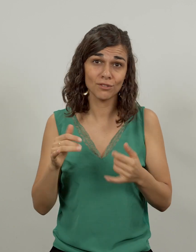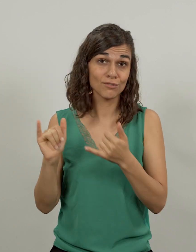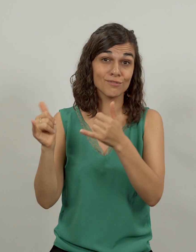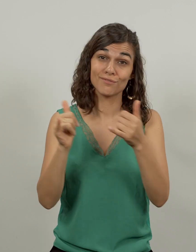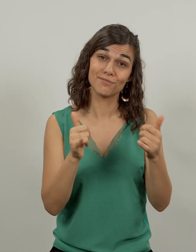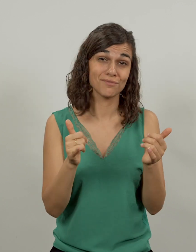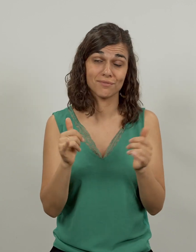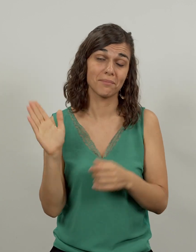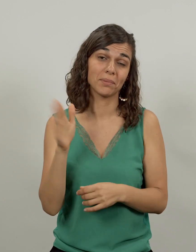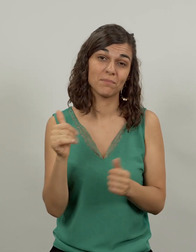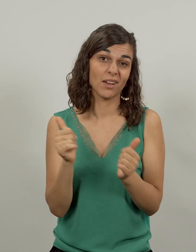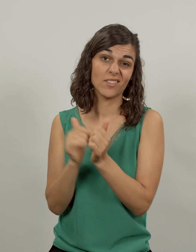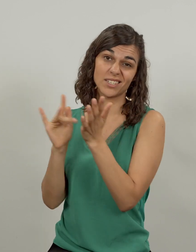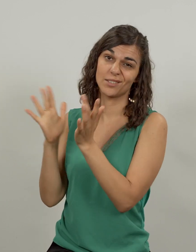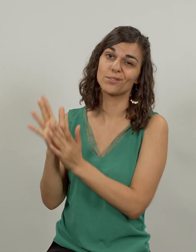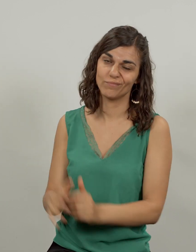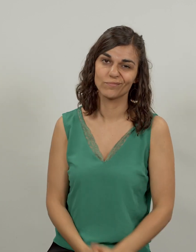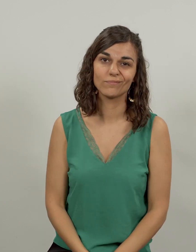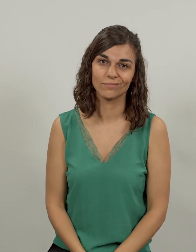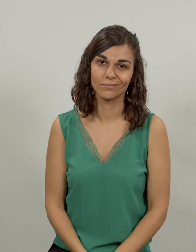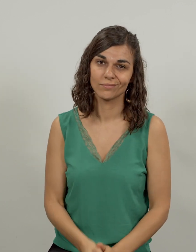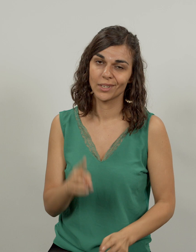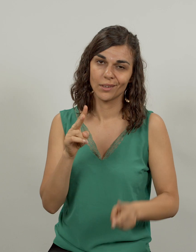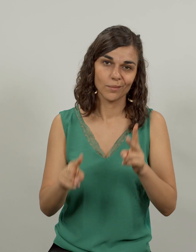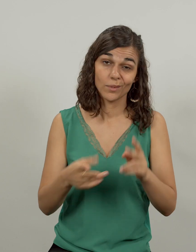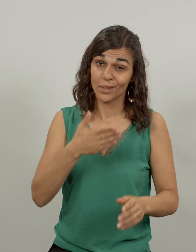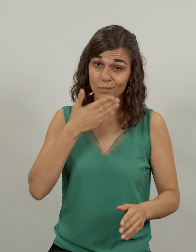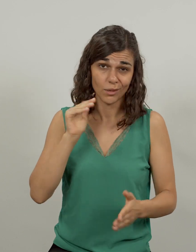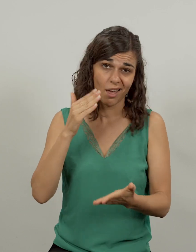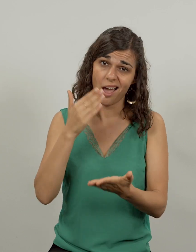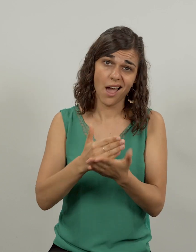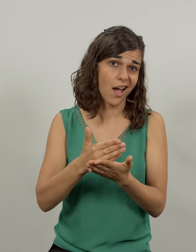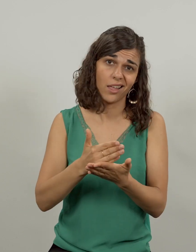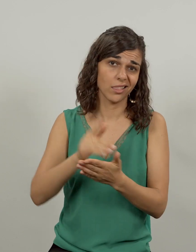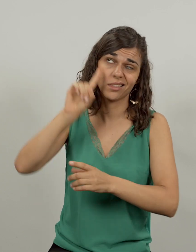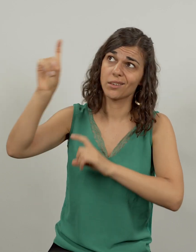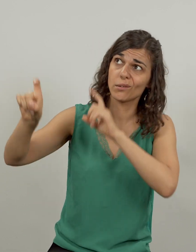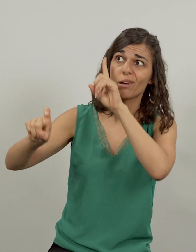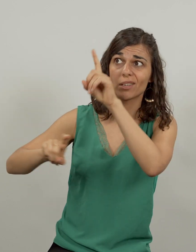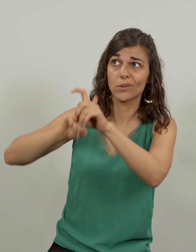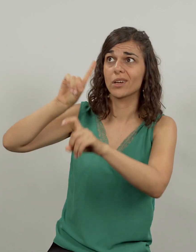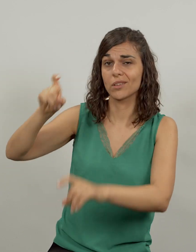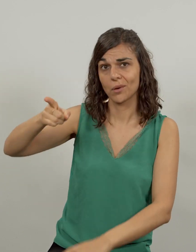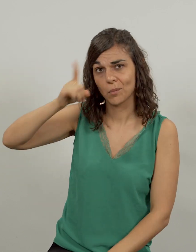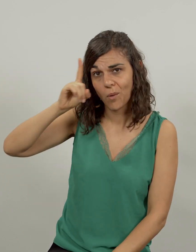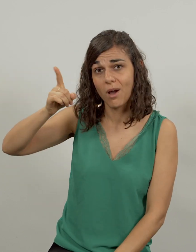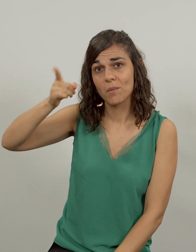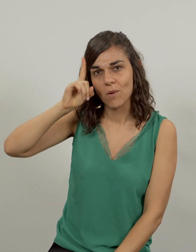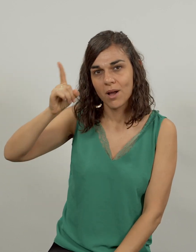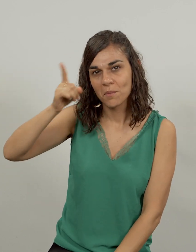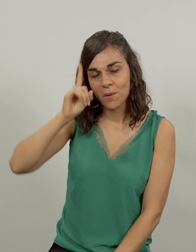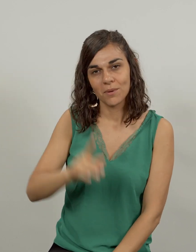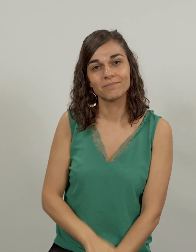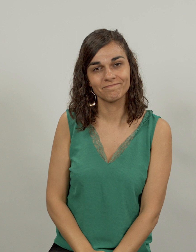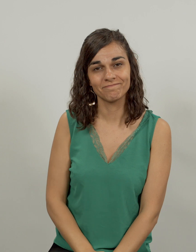Va. Il y a des gens qui jouent au ping-pong avec Jésus. Il serait peut-être temps d'arrêter de poser